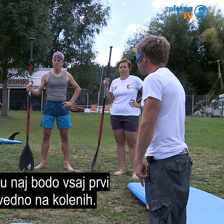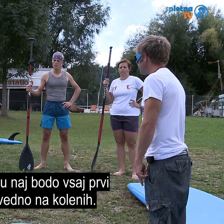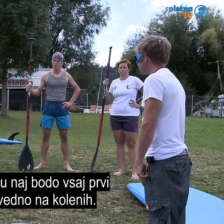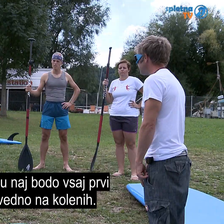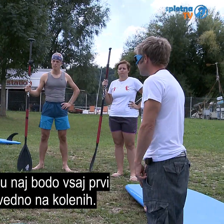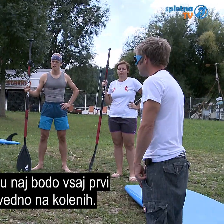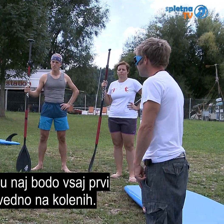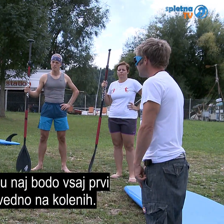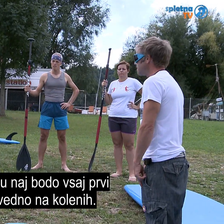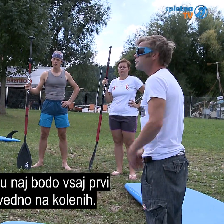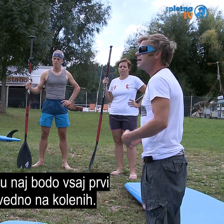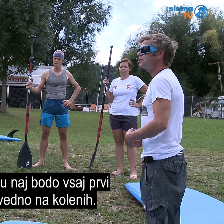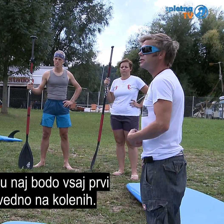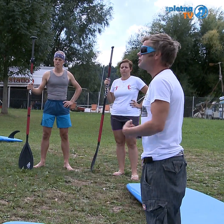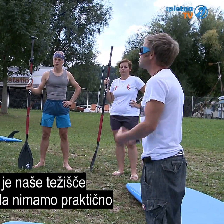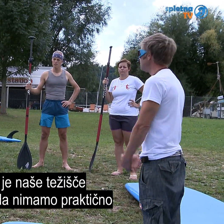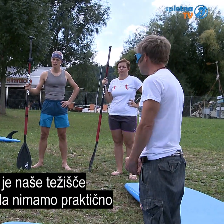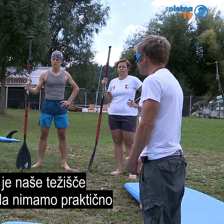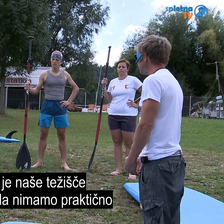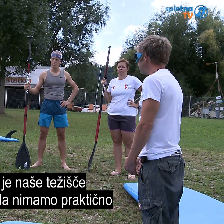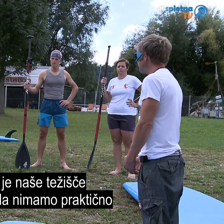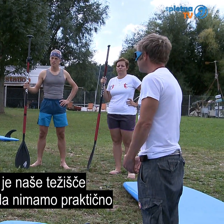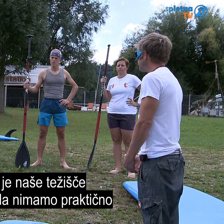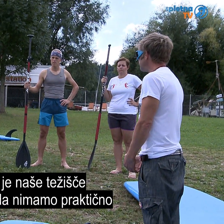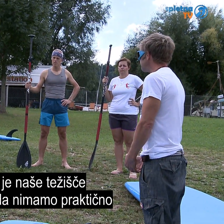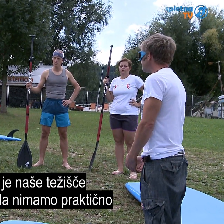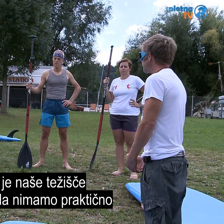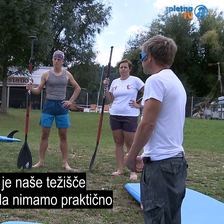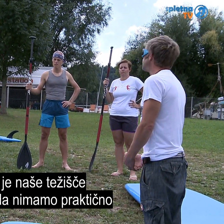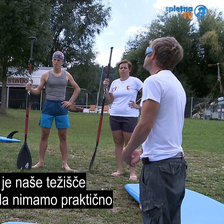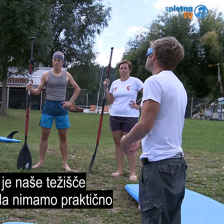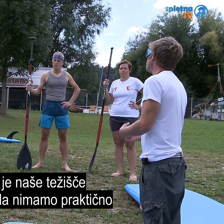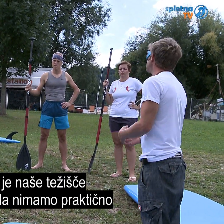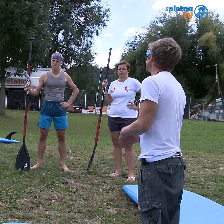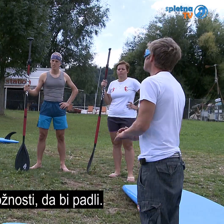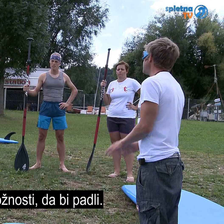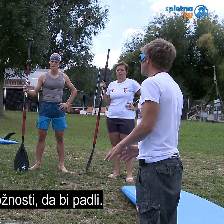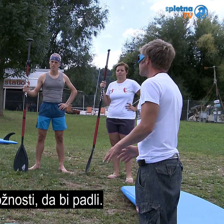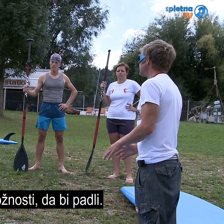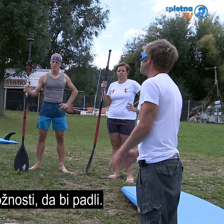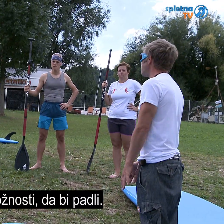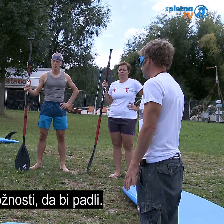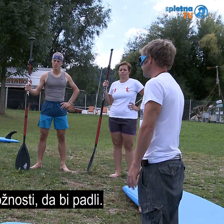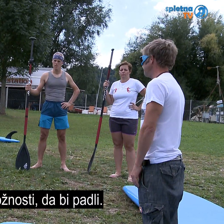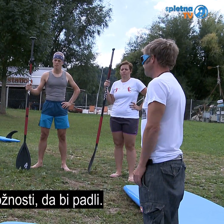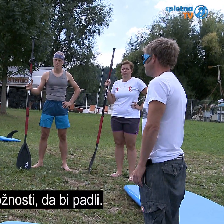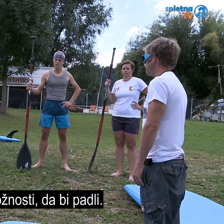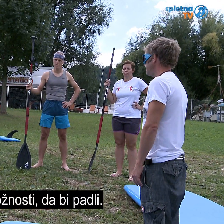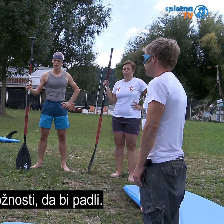kolenih. Zato, da je naše težišče čim nižje in da nimamo praktično nobene možnosti, da bi